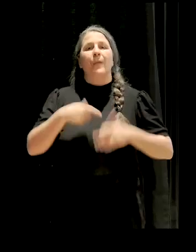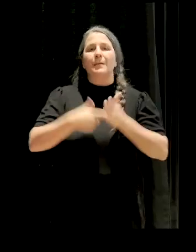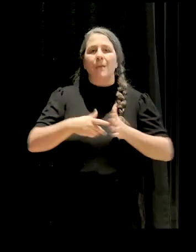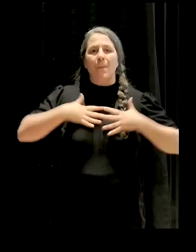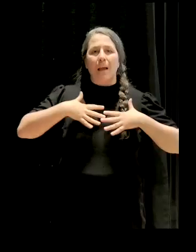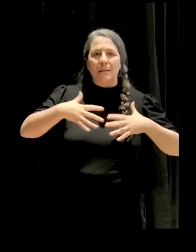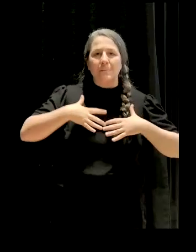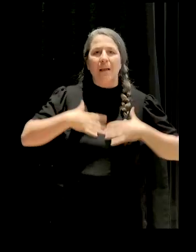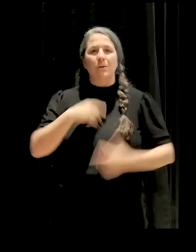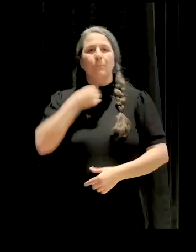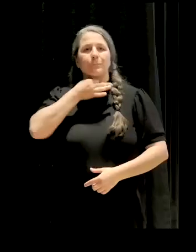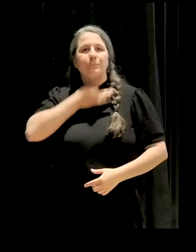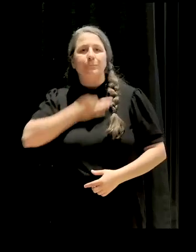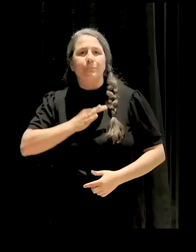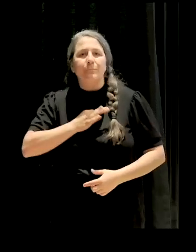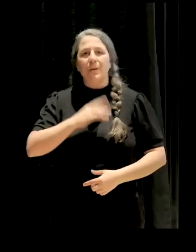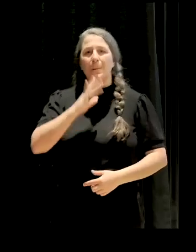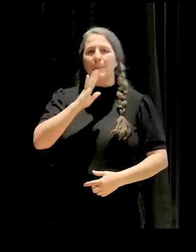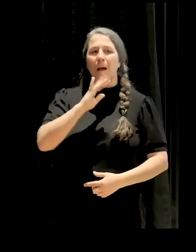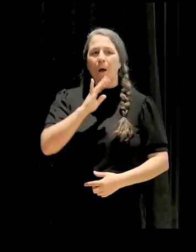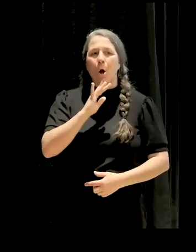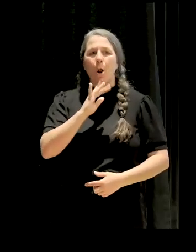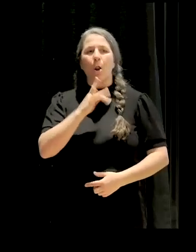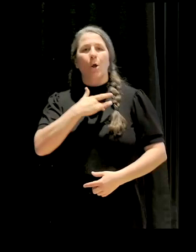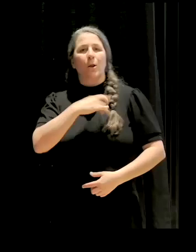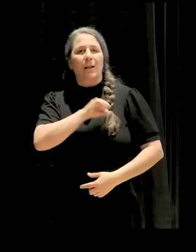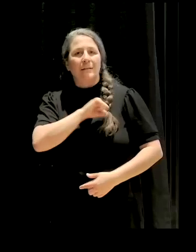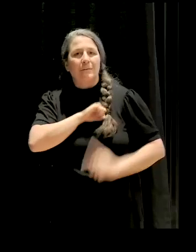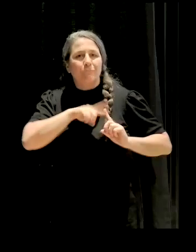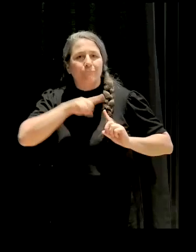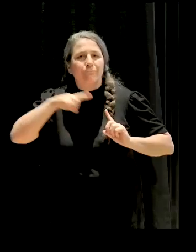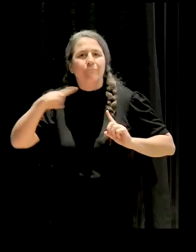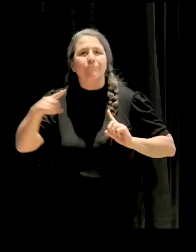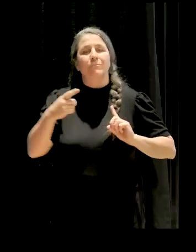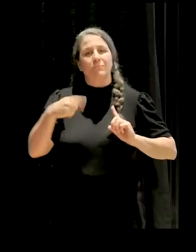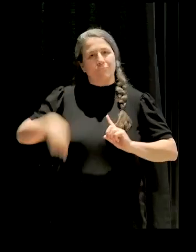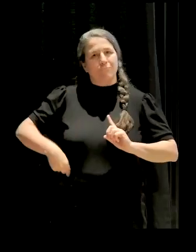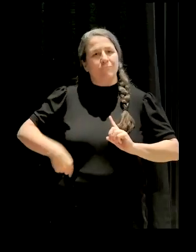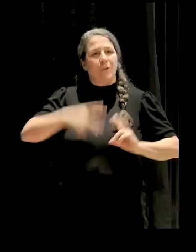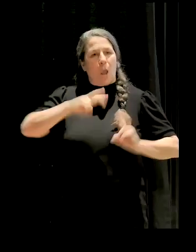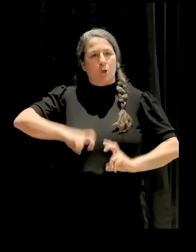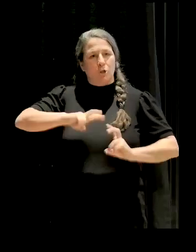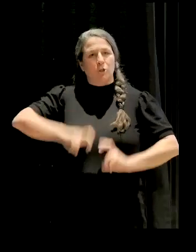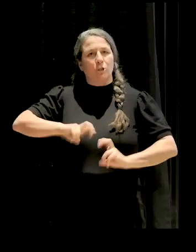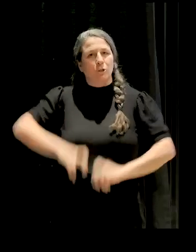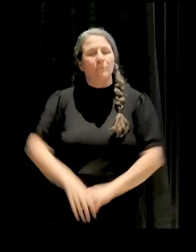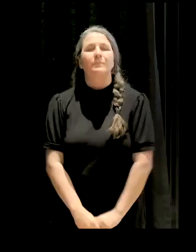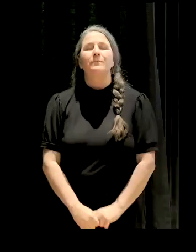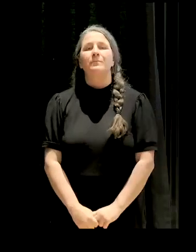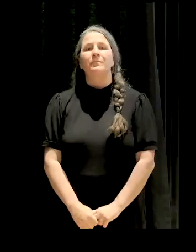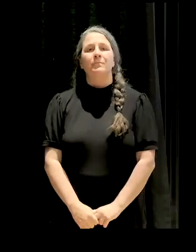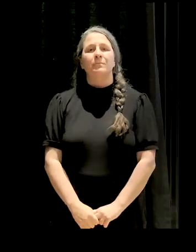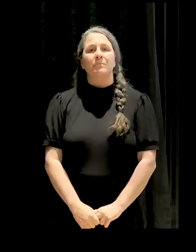la déglutition quand on avale, la parole. C'est des exemples de biosignaux qui pourraient être enregistrés par cette technologie-là. Les